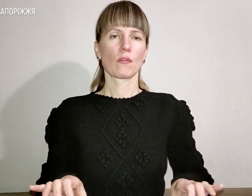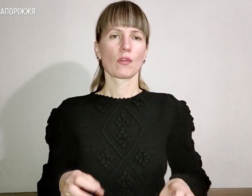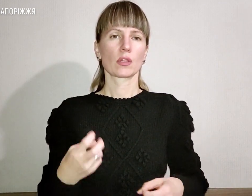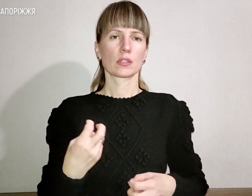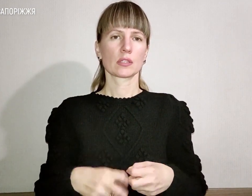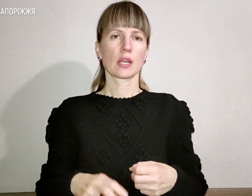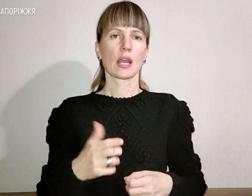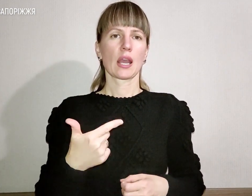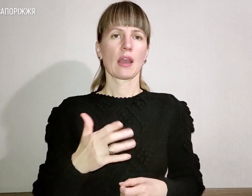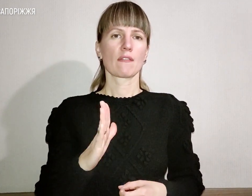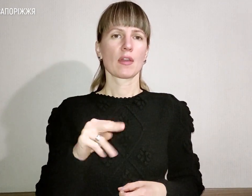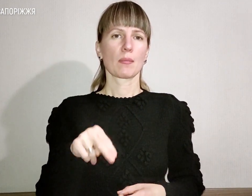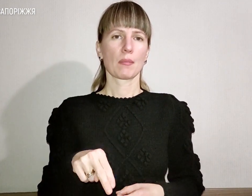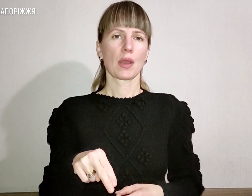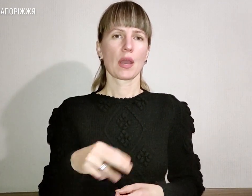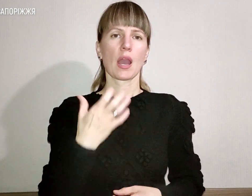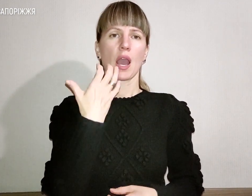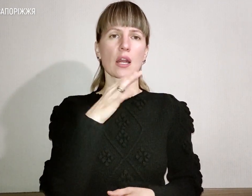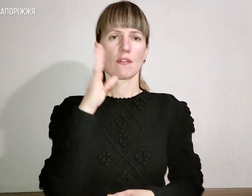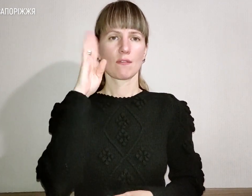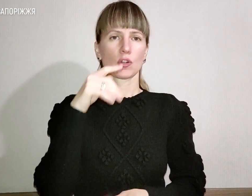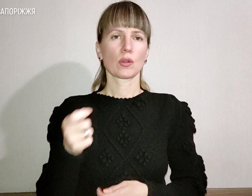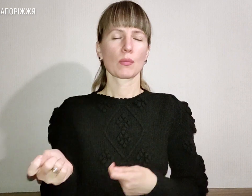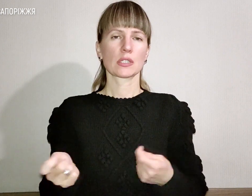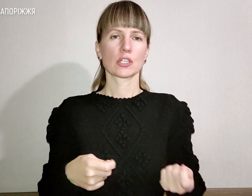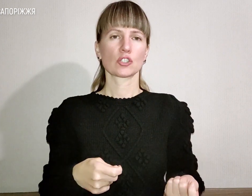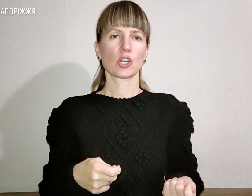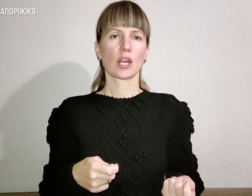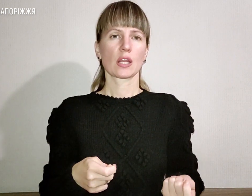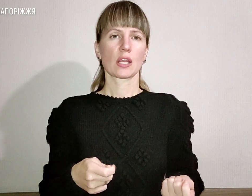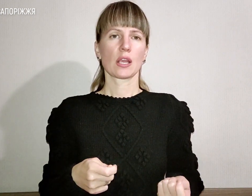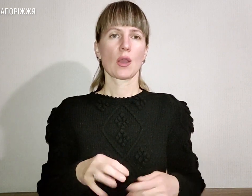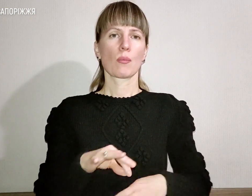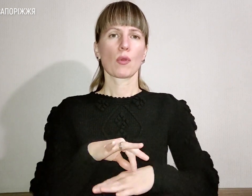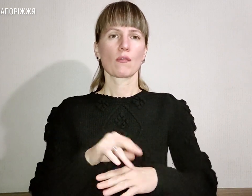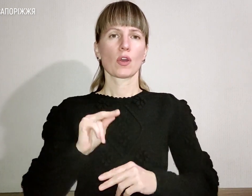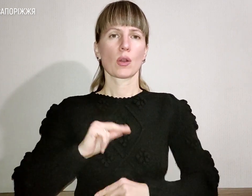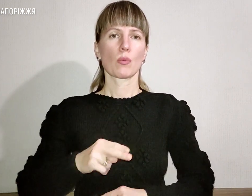ГВП гарячого постачання. Проводимо роботу по заміні